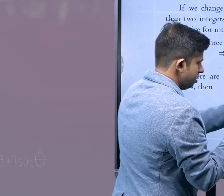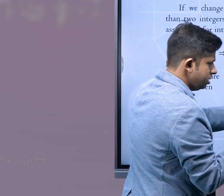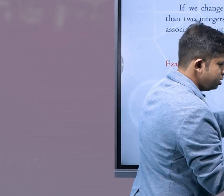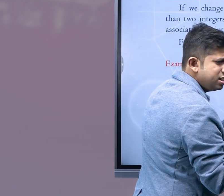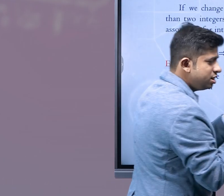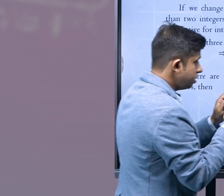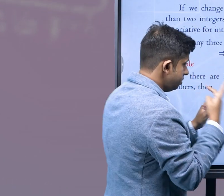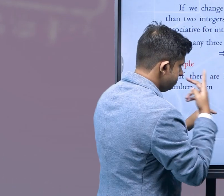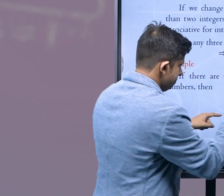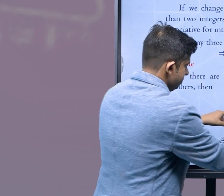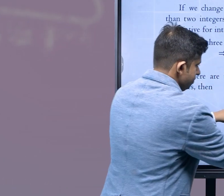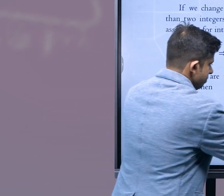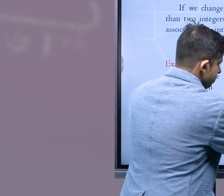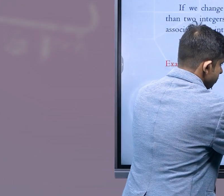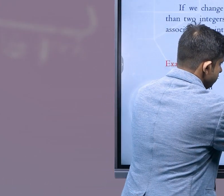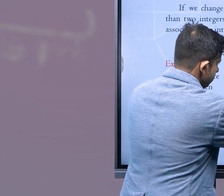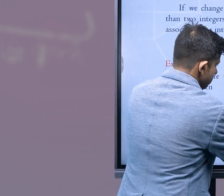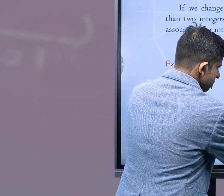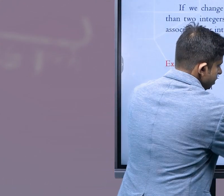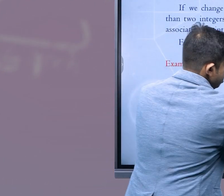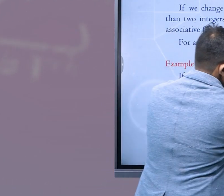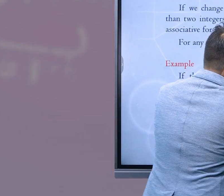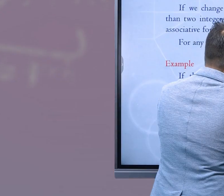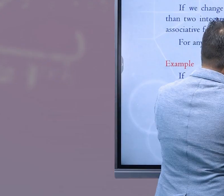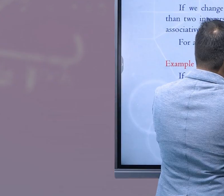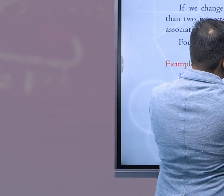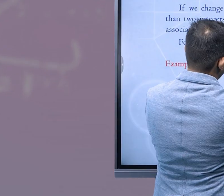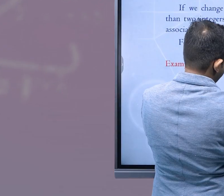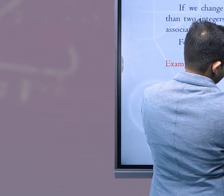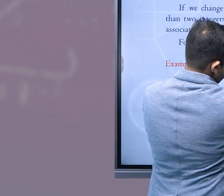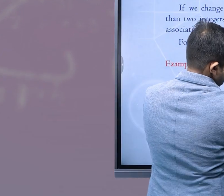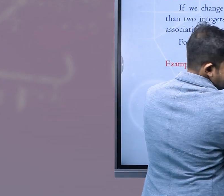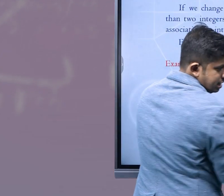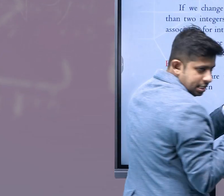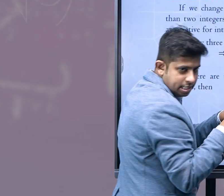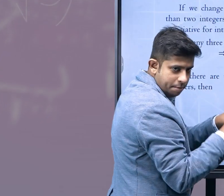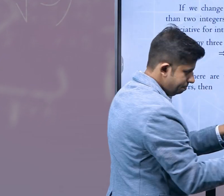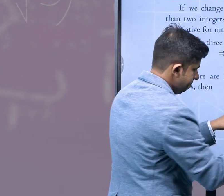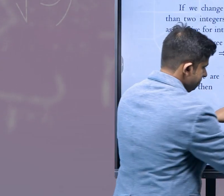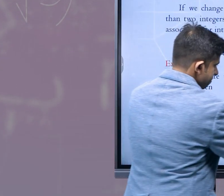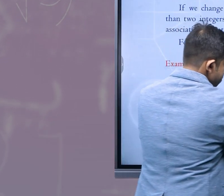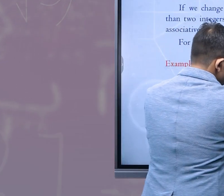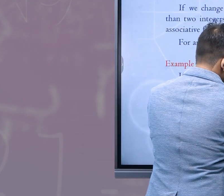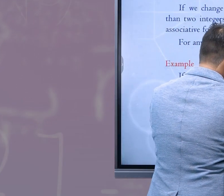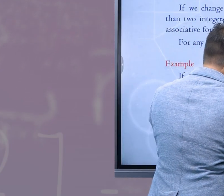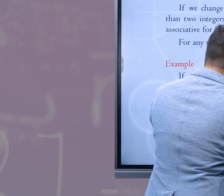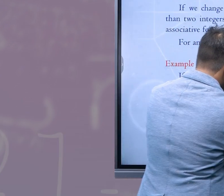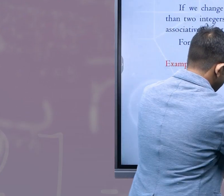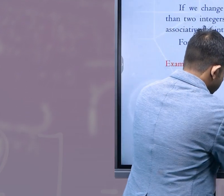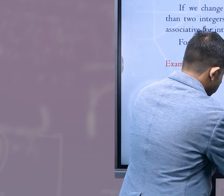बदलते हैं तो 3 plus 4 plus 1 is equals to 3 plus 4 plus 1. यदि ब्रैकेट्स में